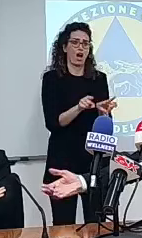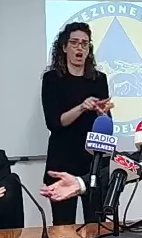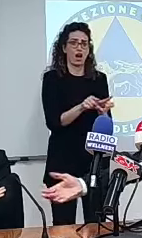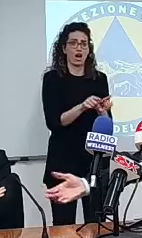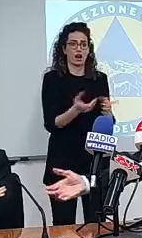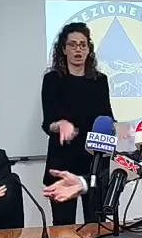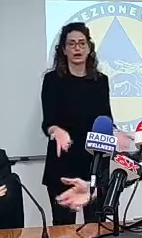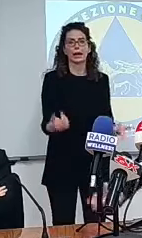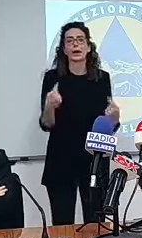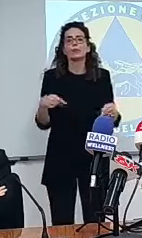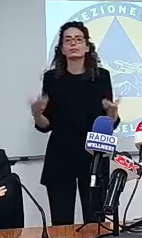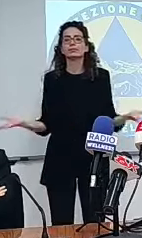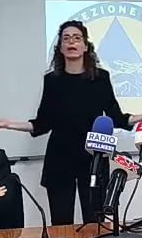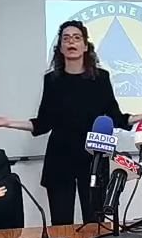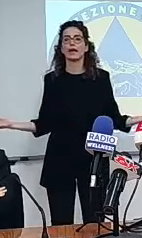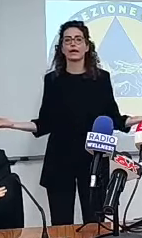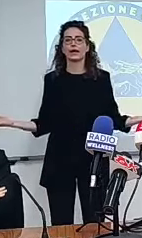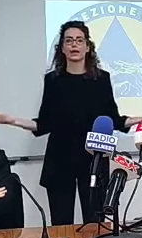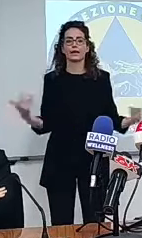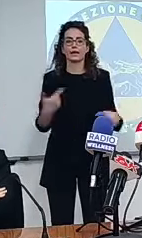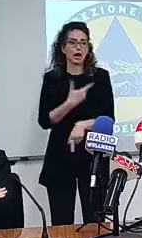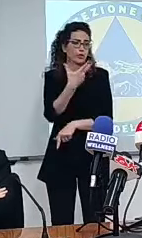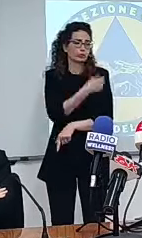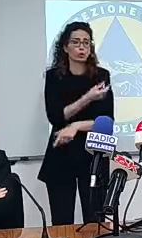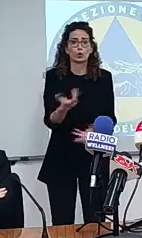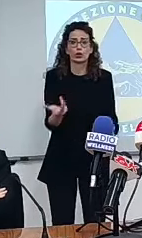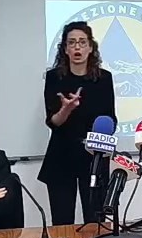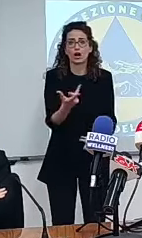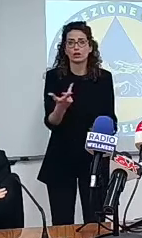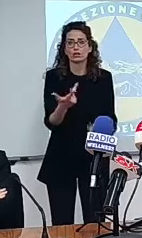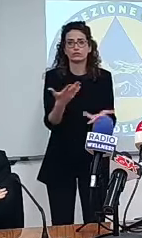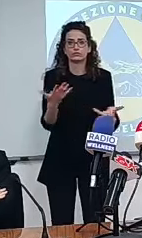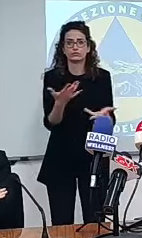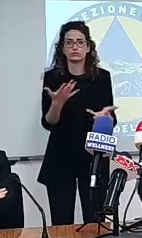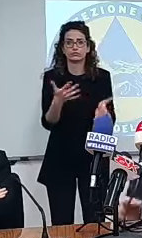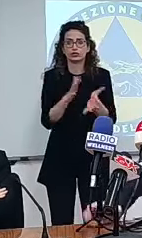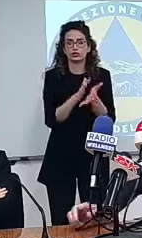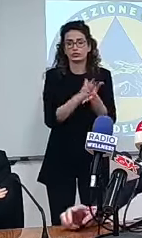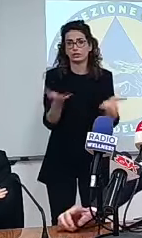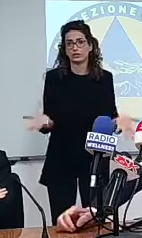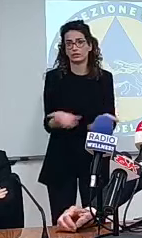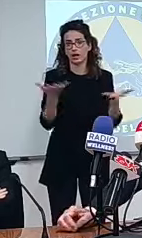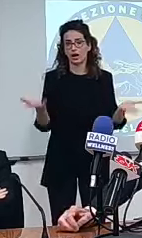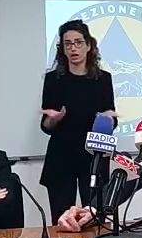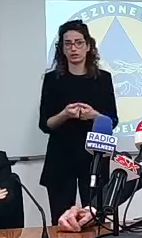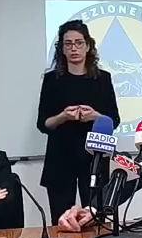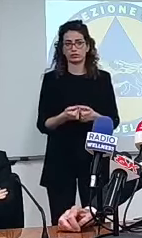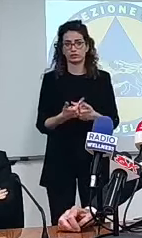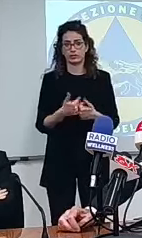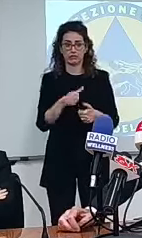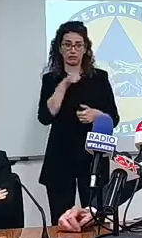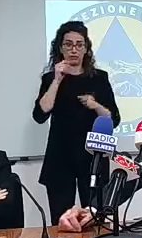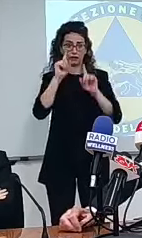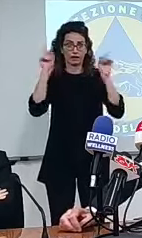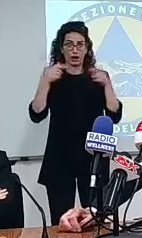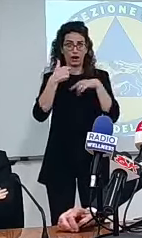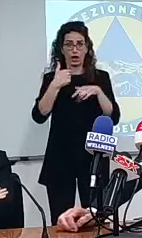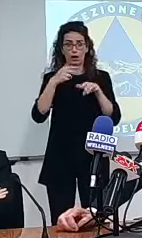piano tecnico. Sentite, ma c'è, guarda, che c'è da fare una puntura, se fare un certificato, non sai che gli chiede una laurea in